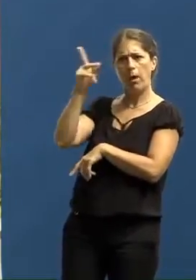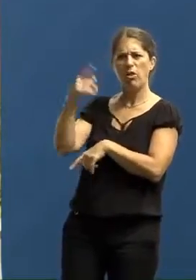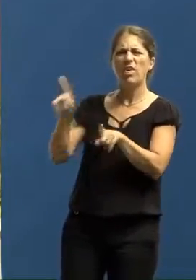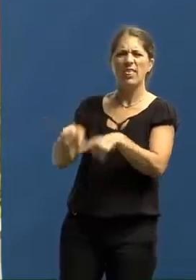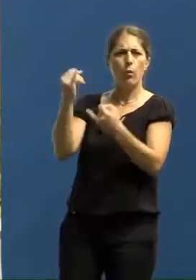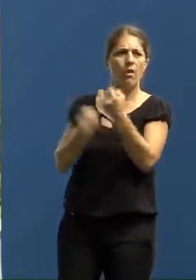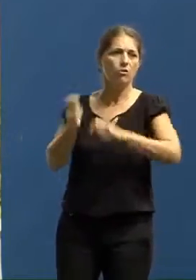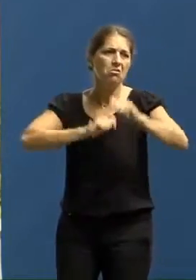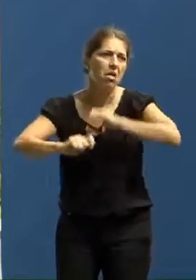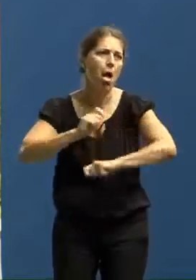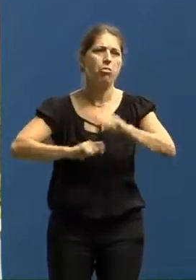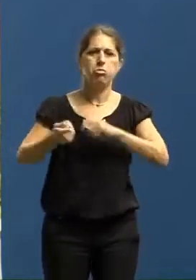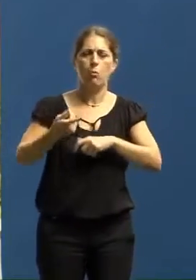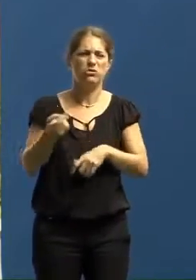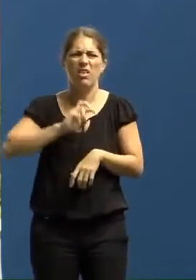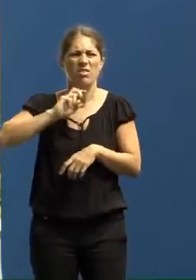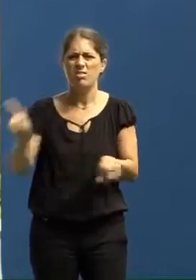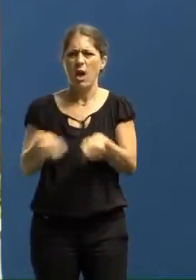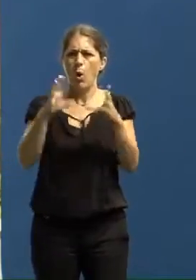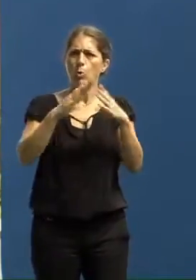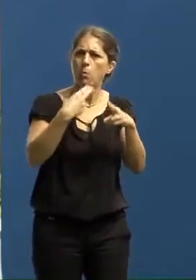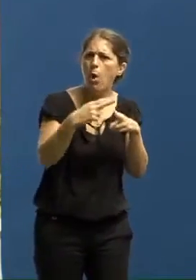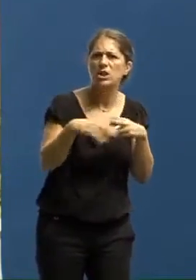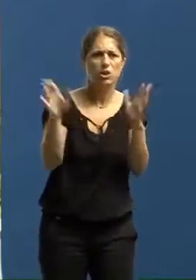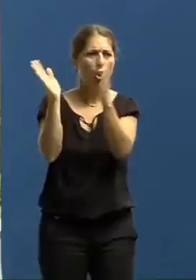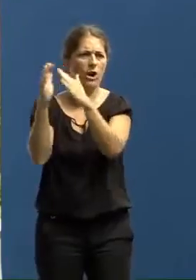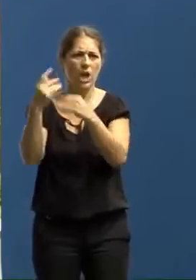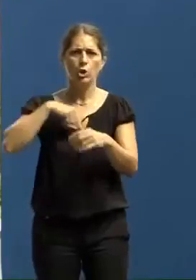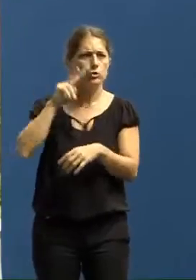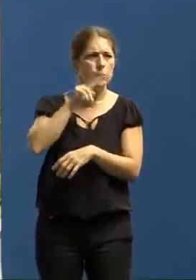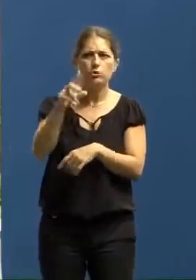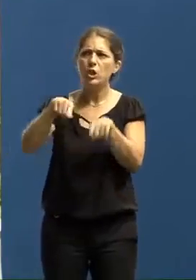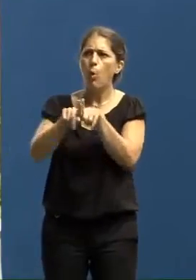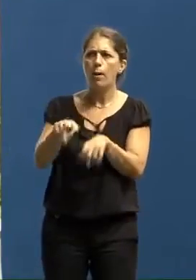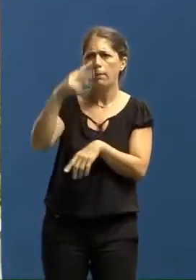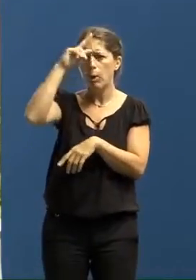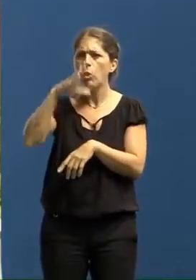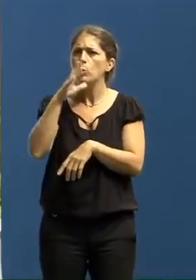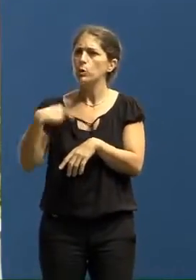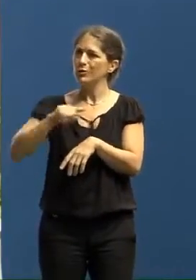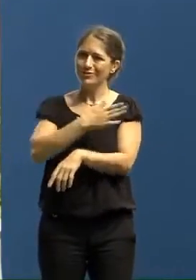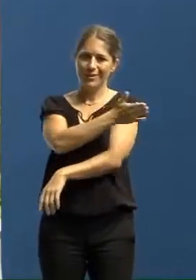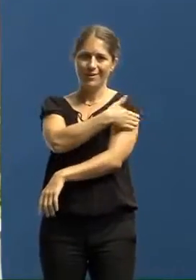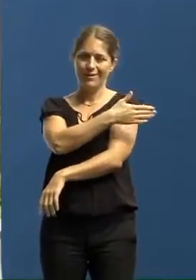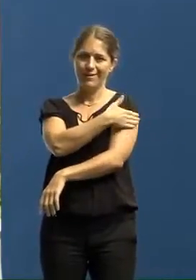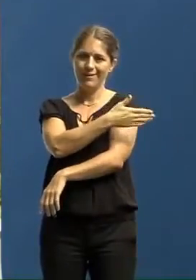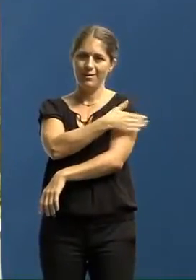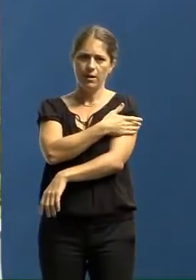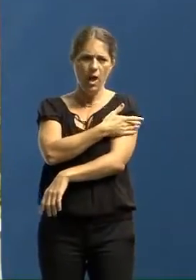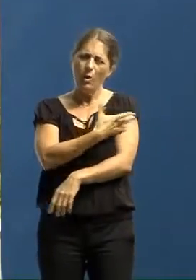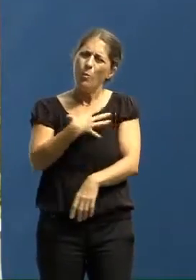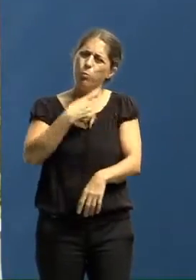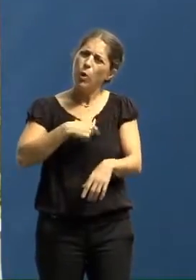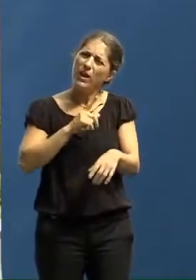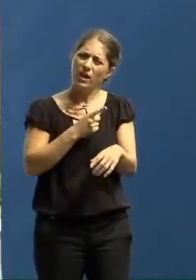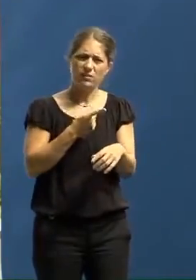nunha asociación, nunha plataforma, nun partido, nunha casa, preocupámonos por quen convive con nós. Aínda que a veces rifemos e aínda que a